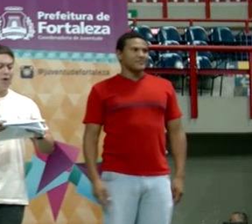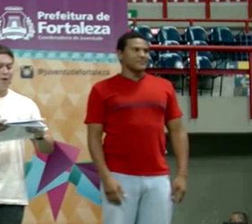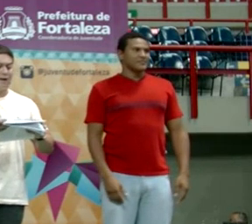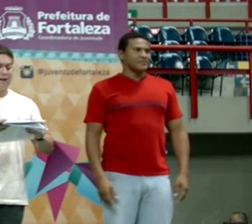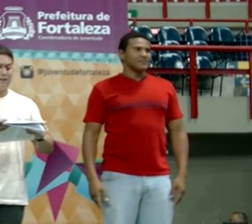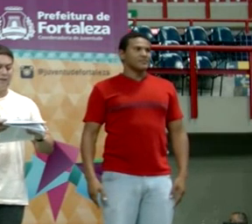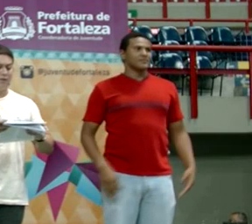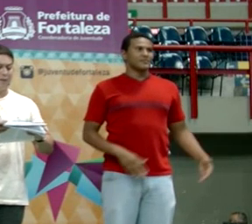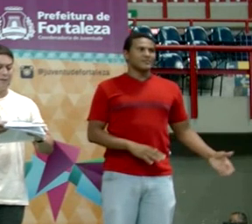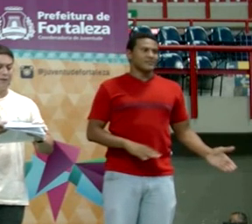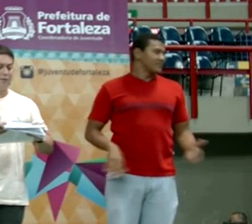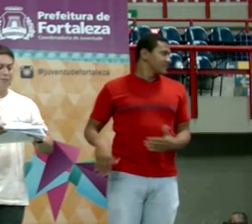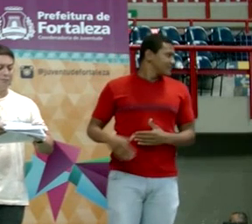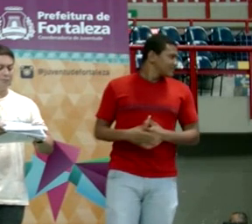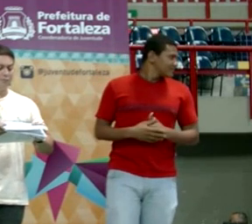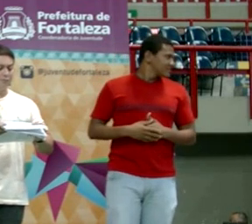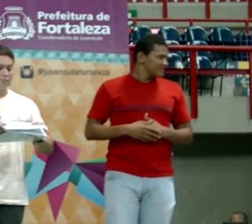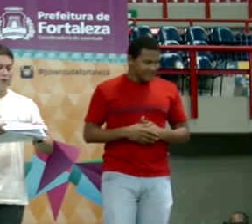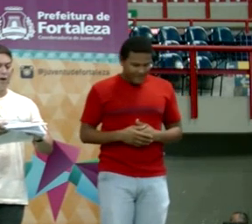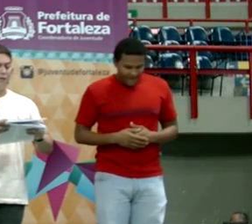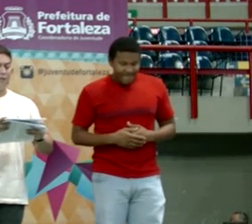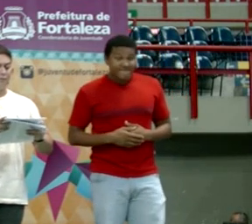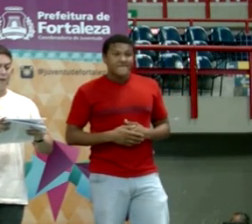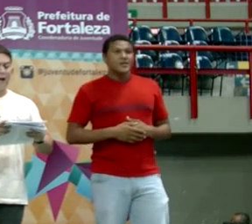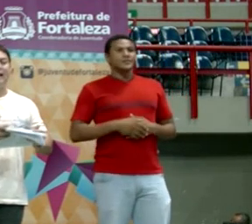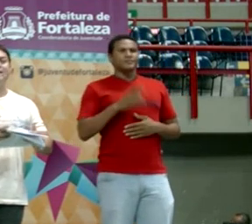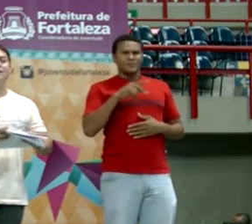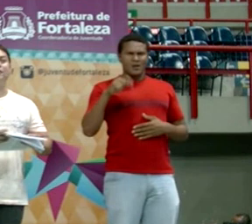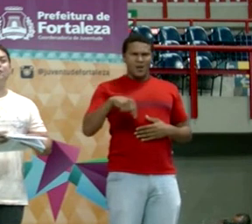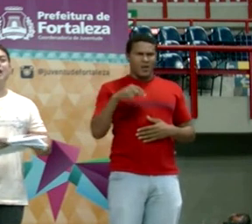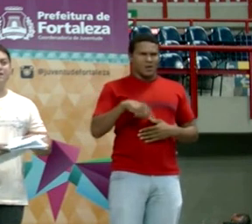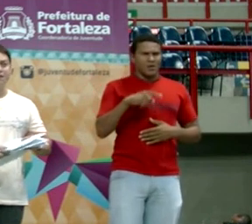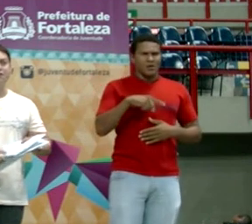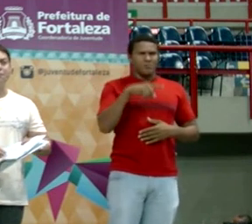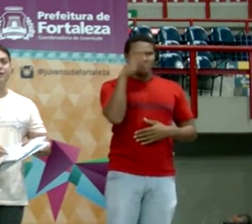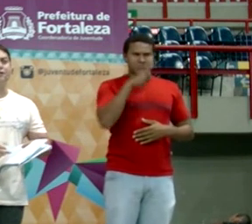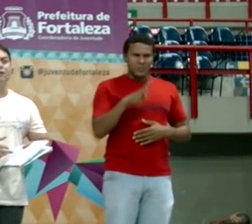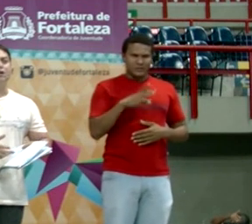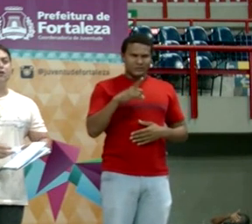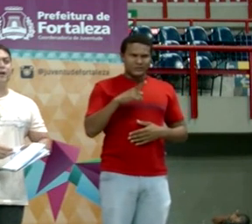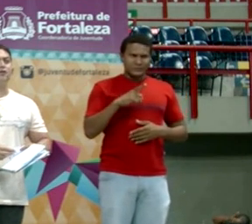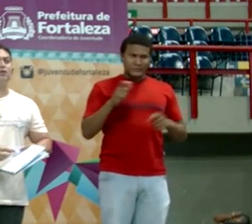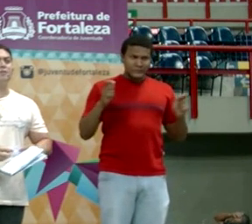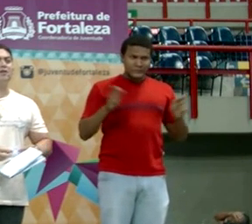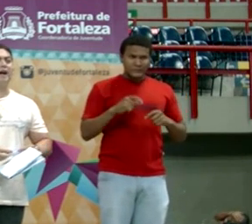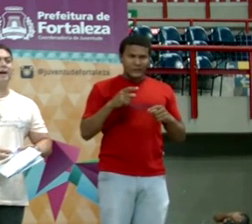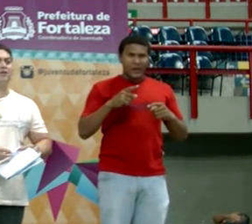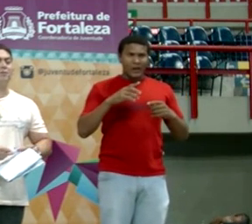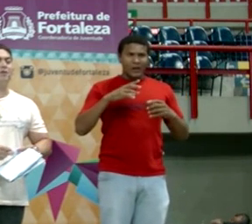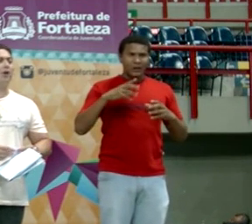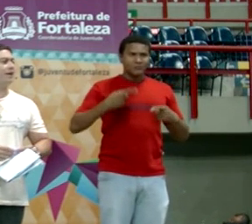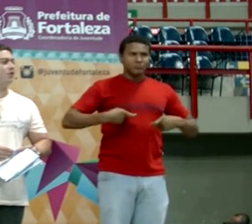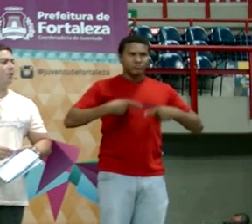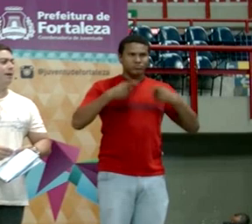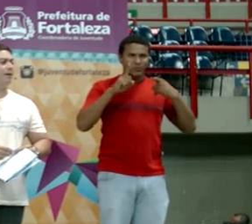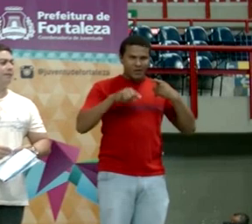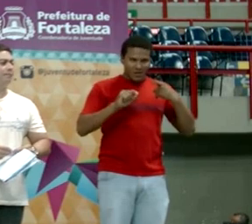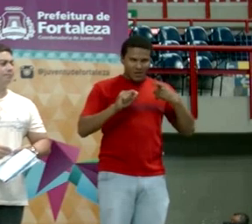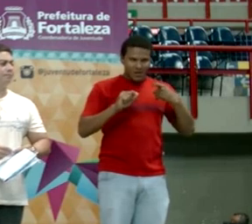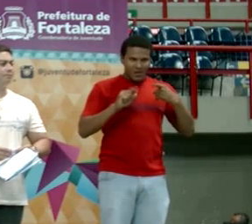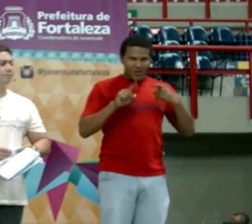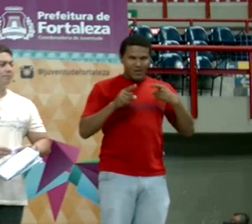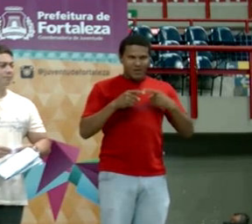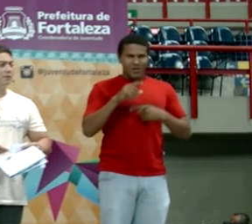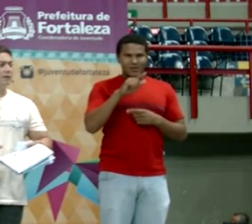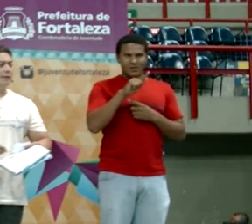Professor, pode ocorrer uma guerra civil no Brasil? Jovem, a guerra civil já existe no Brasil. Só que a gente não chama de guerra, a gente chama de violência